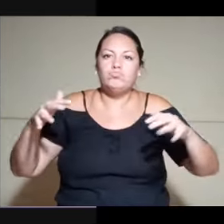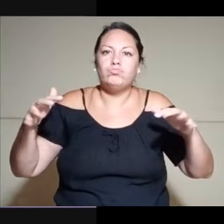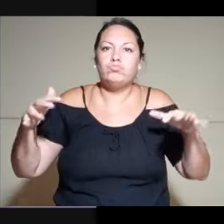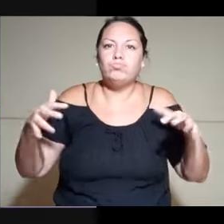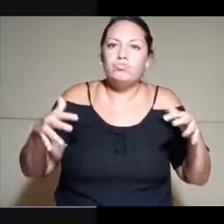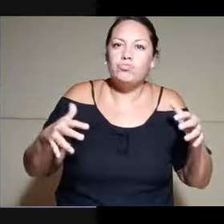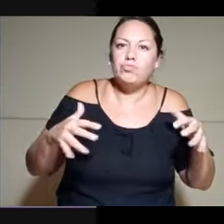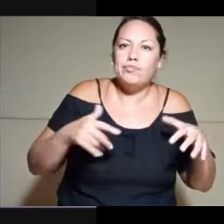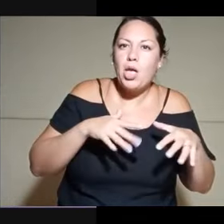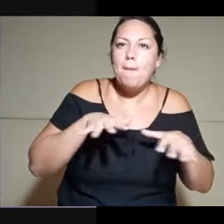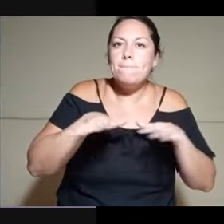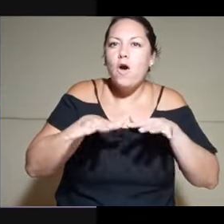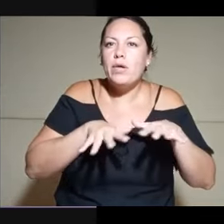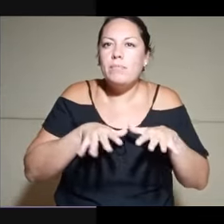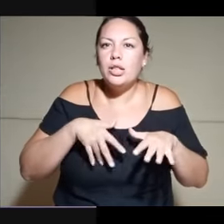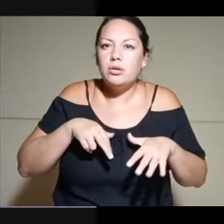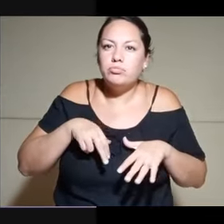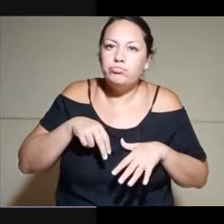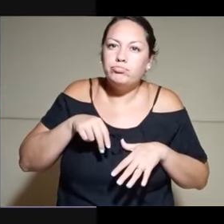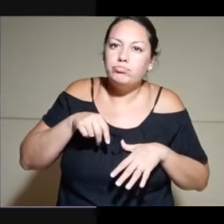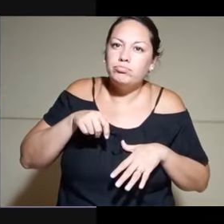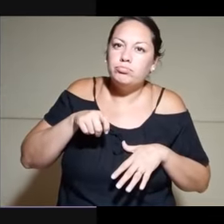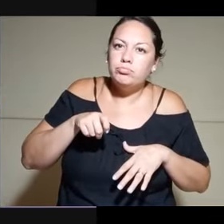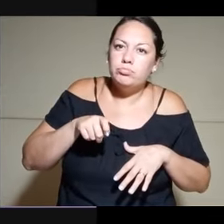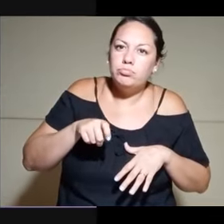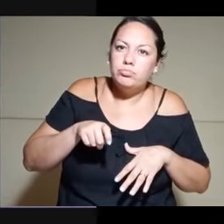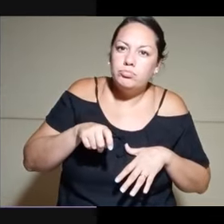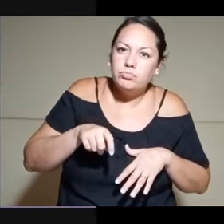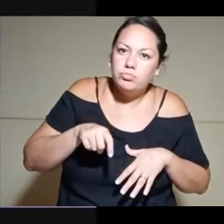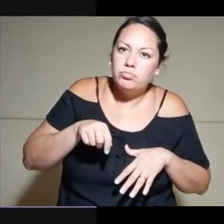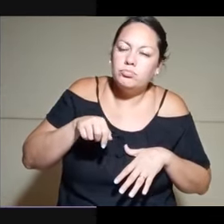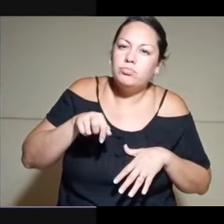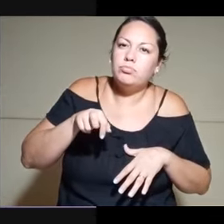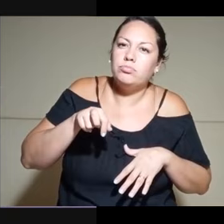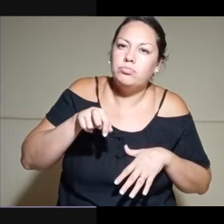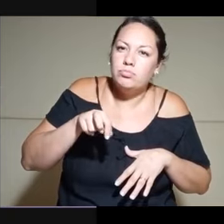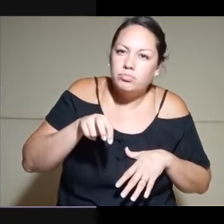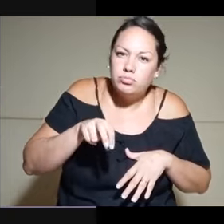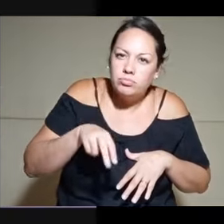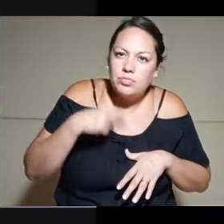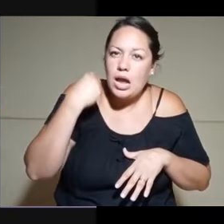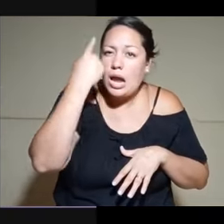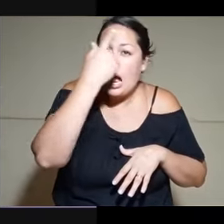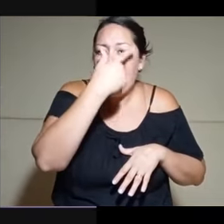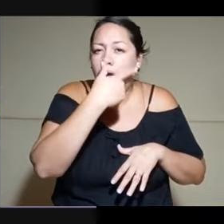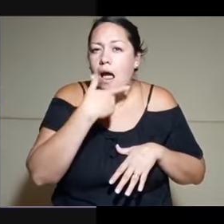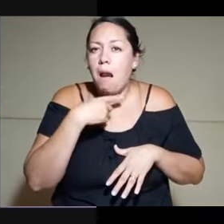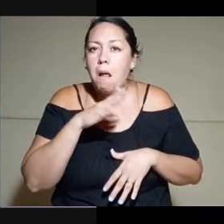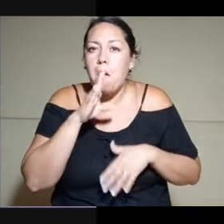del mesencéfalo, caracterizada por el temblor, la bradiquinesia, que es el movimiento